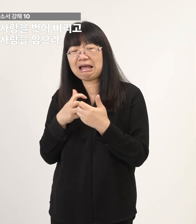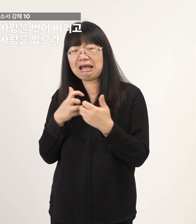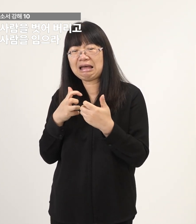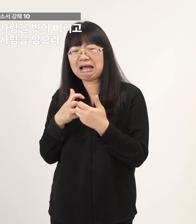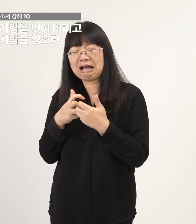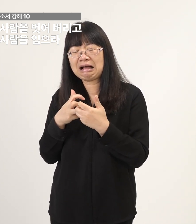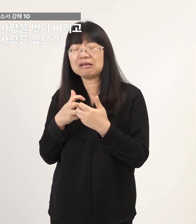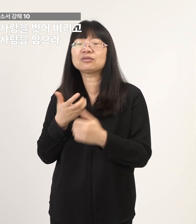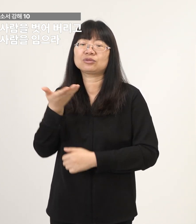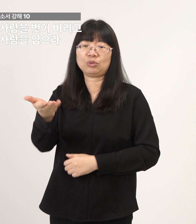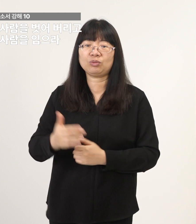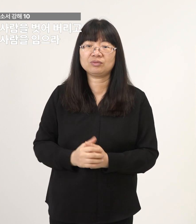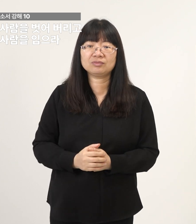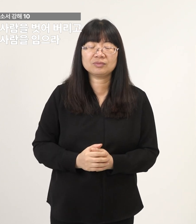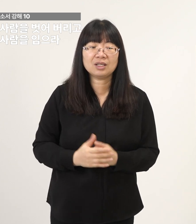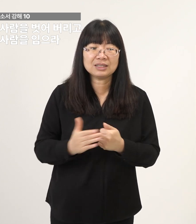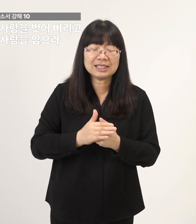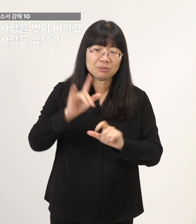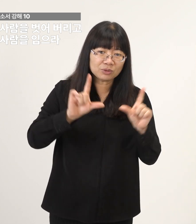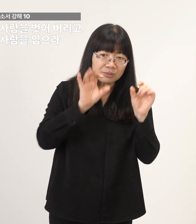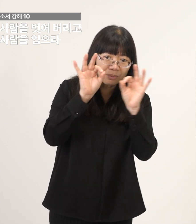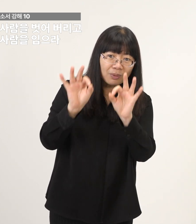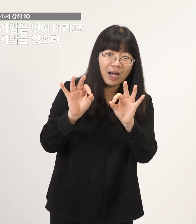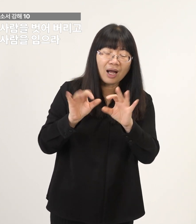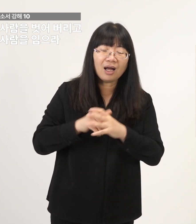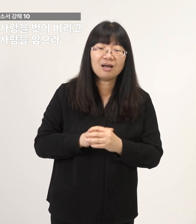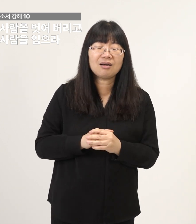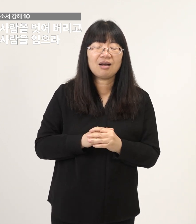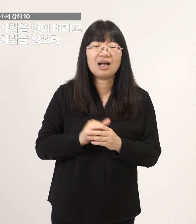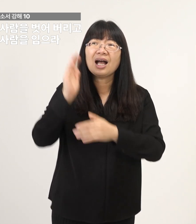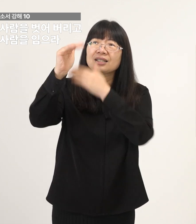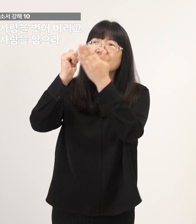뭘까요? 여러분, 가나안은